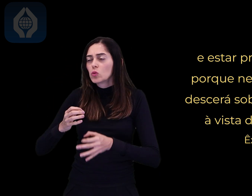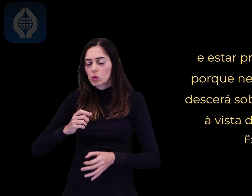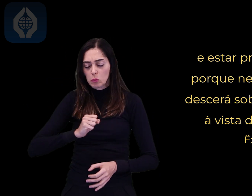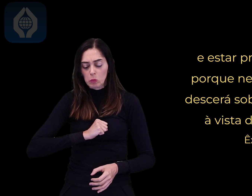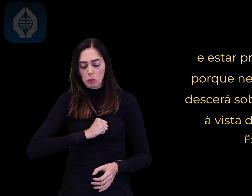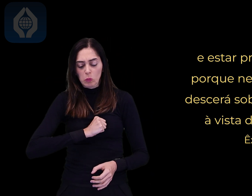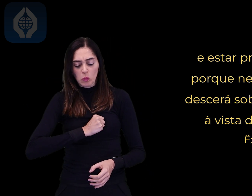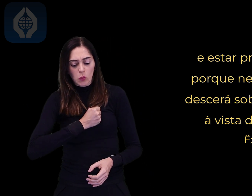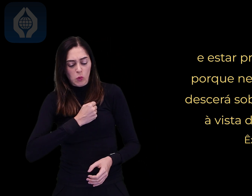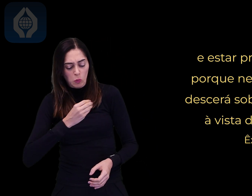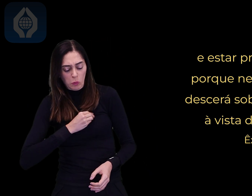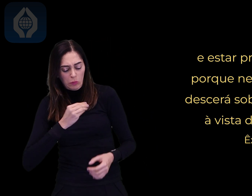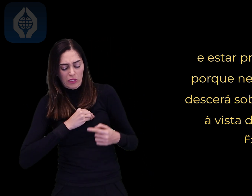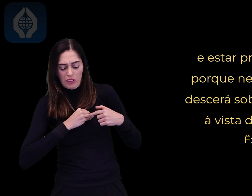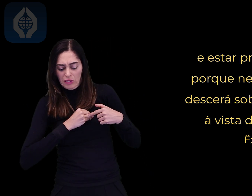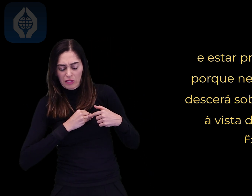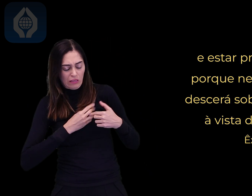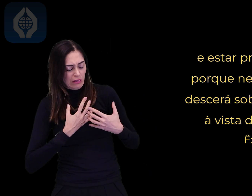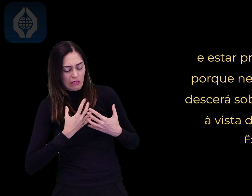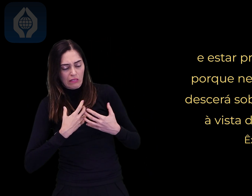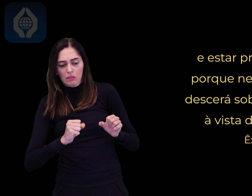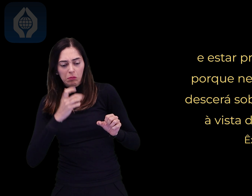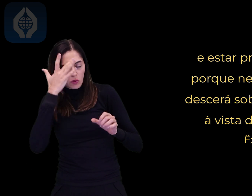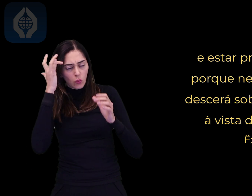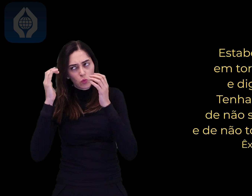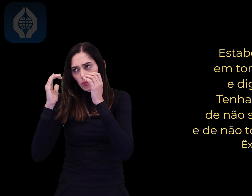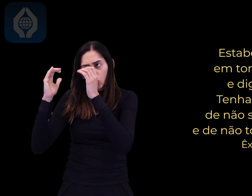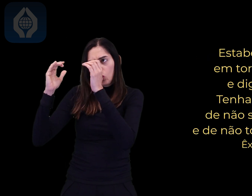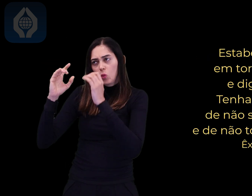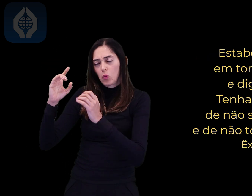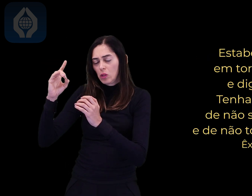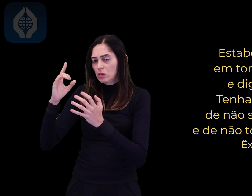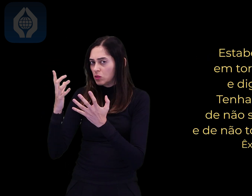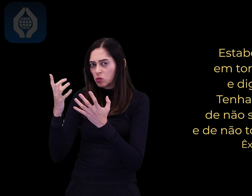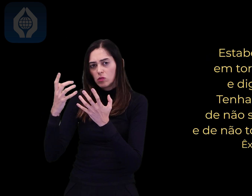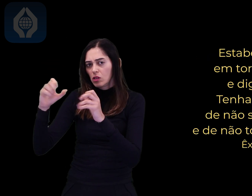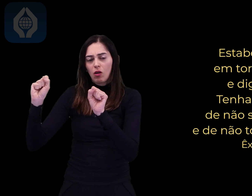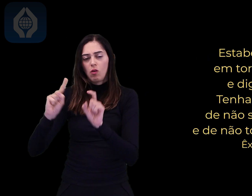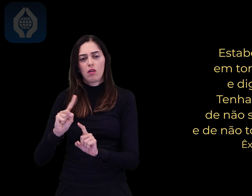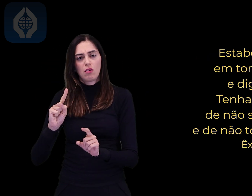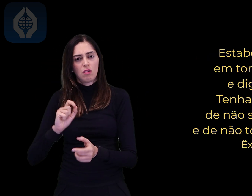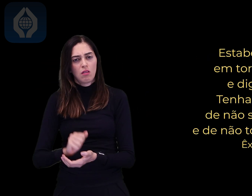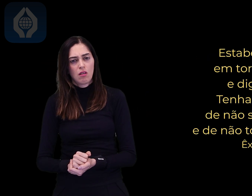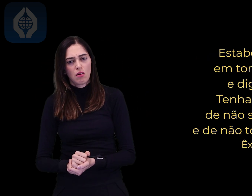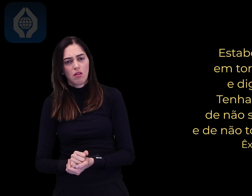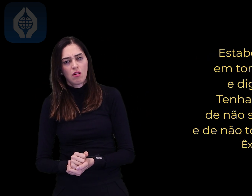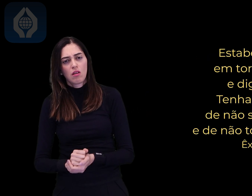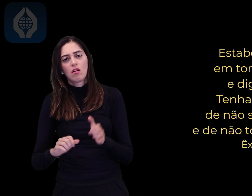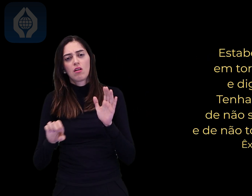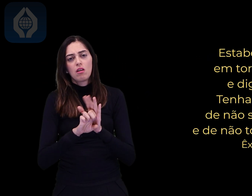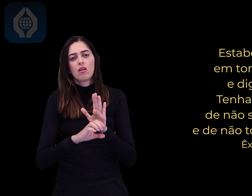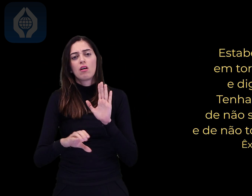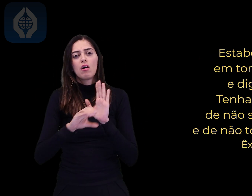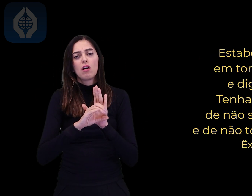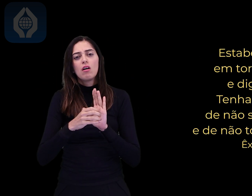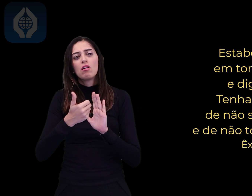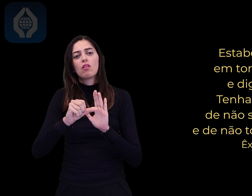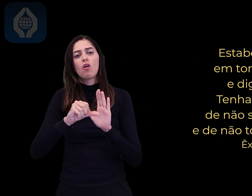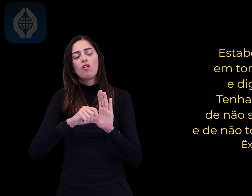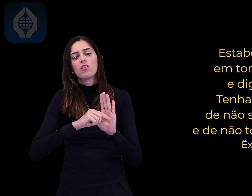odeia o pecado e que não aceita aqueles que desobedecem a sua palavra. Como está escrito em Êxodo 19, de